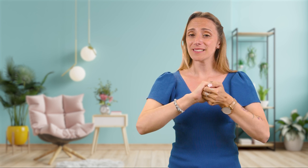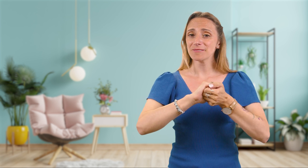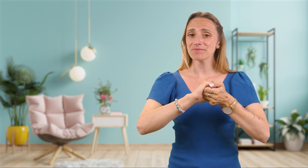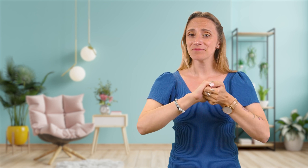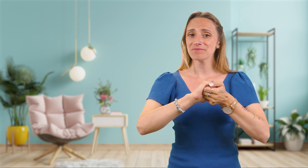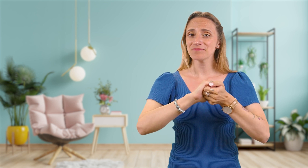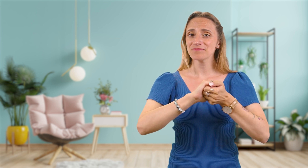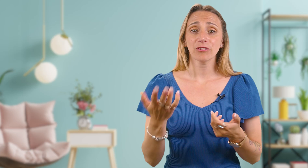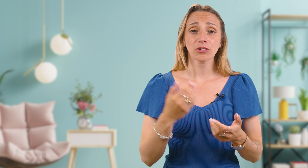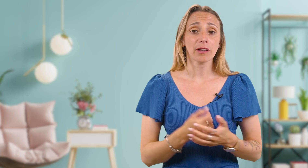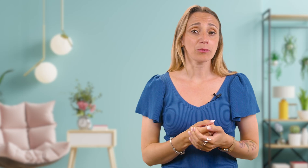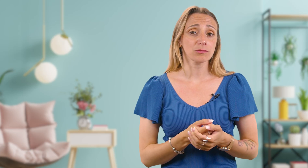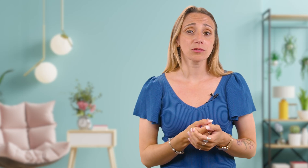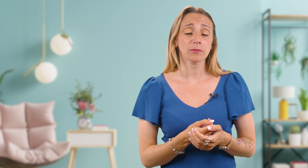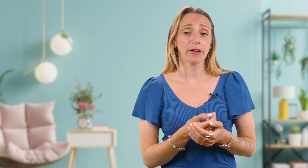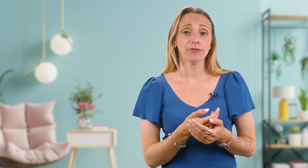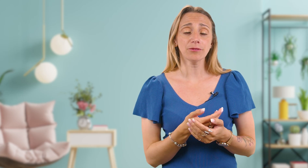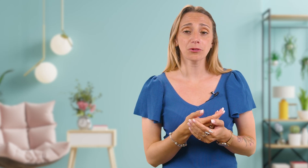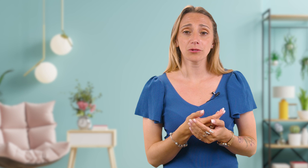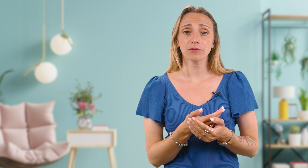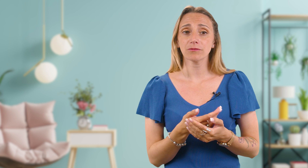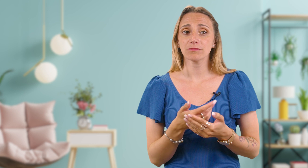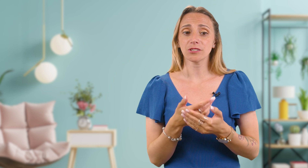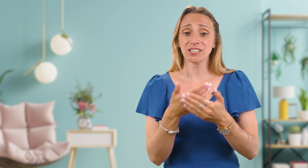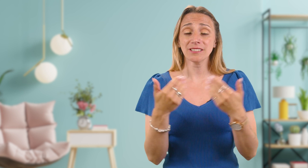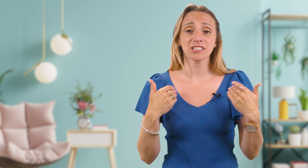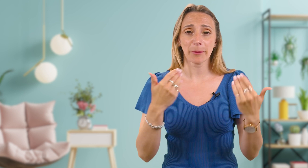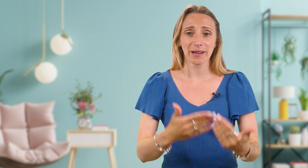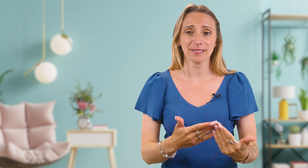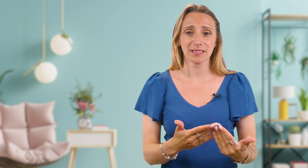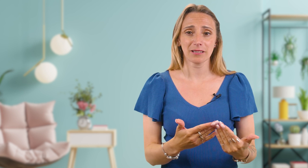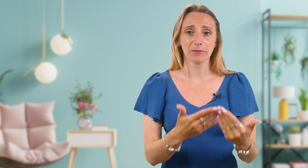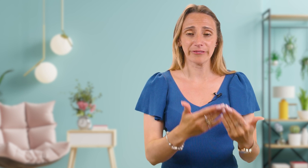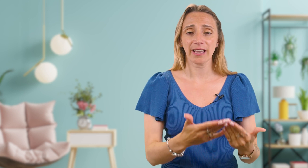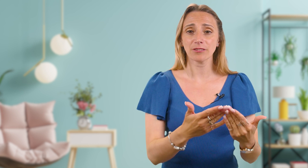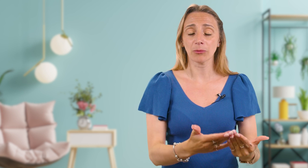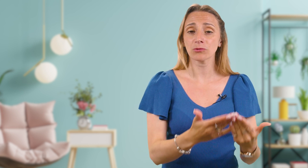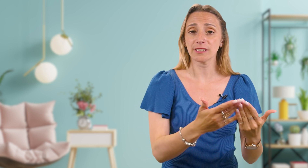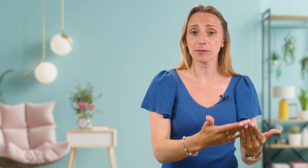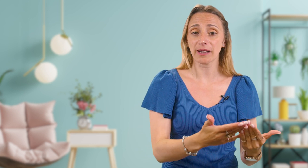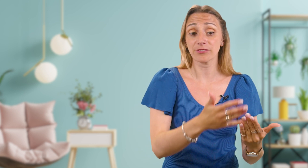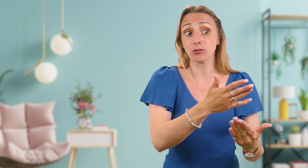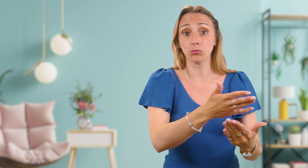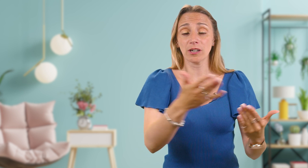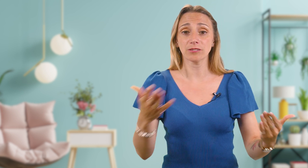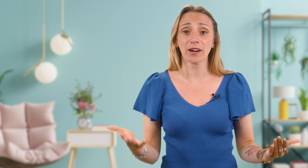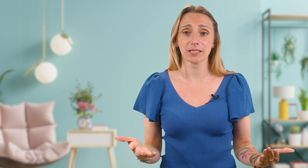pacsé. Votre réponse, bah, vu que j'ai déjà placé mes frères dans mon espace, enfin du moins dans